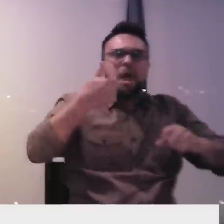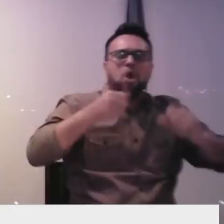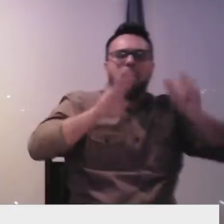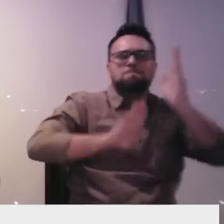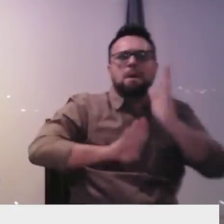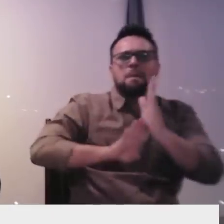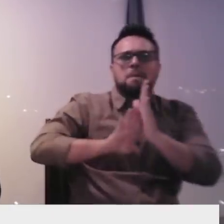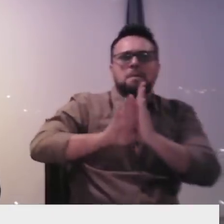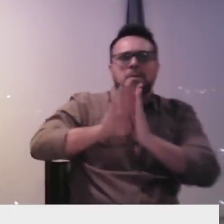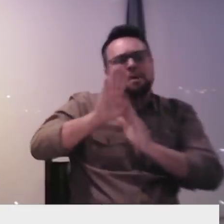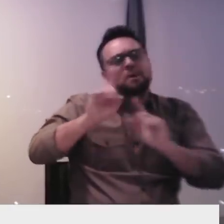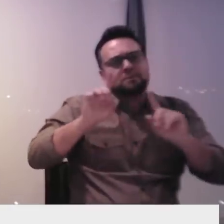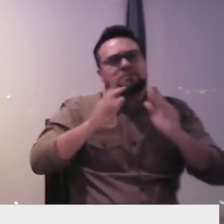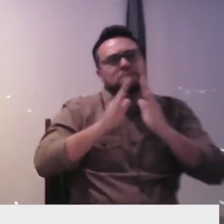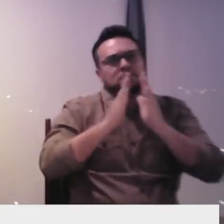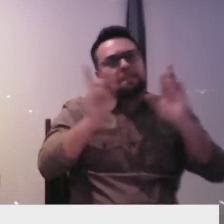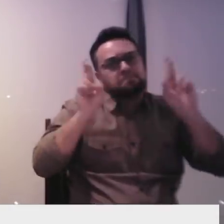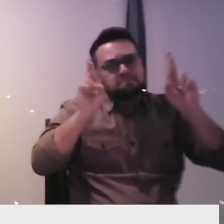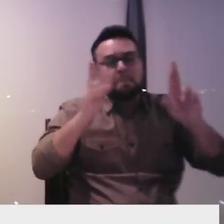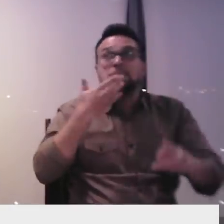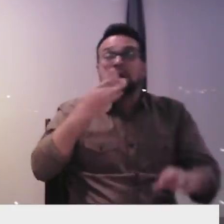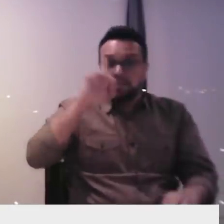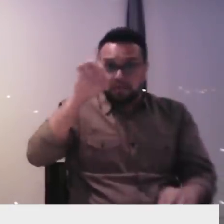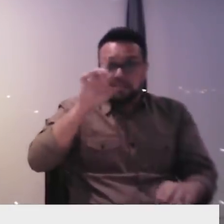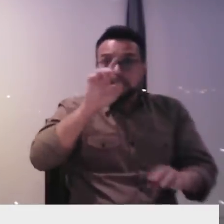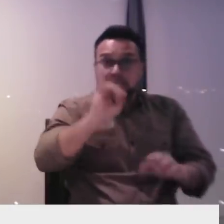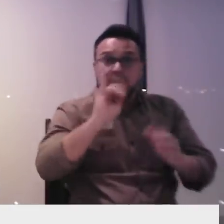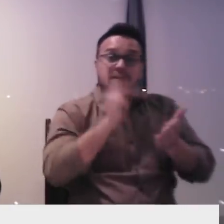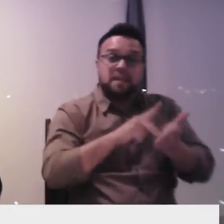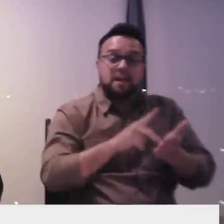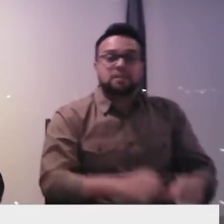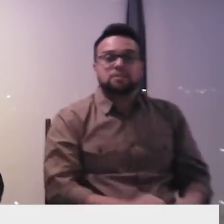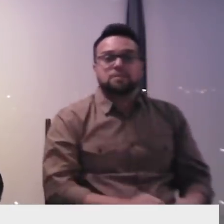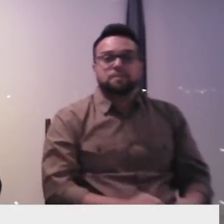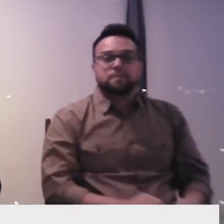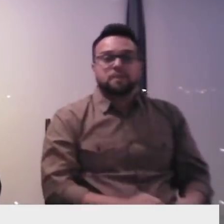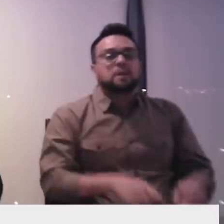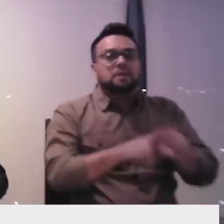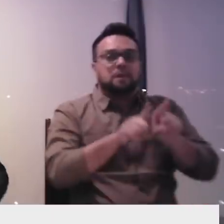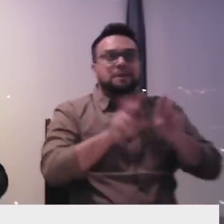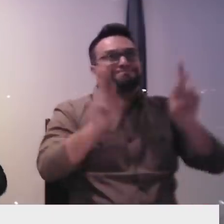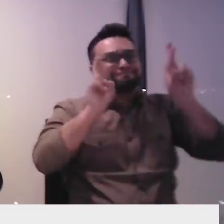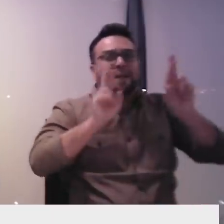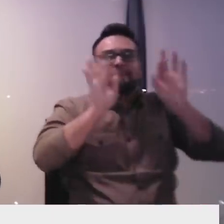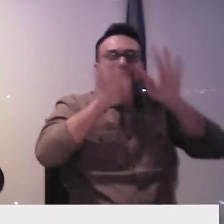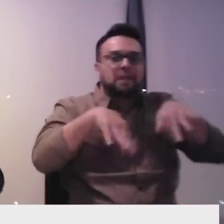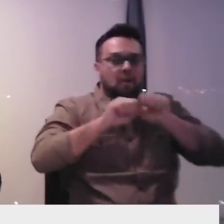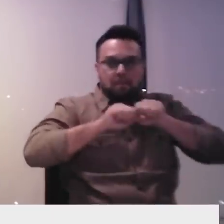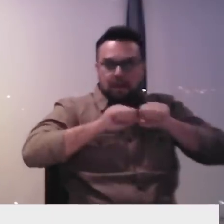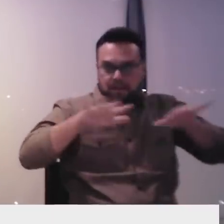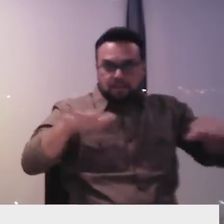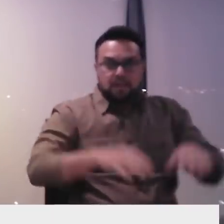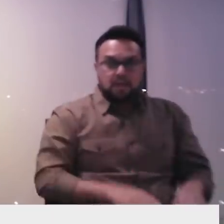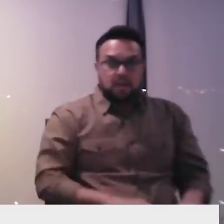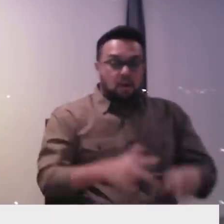nesse, pede a Deus, né, que seja verdade, esse fim de pandemia. Agora, a renda